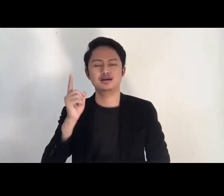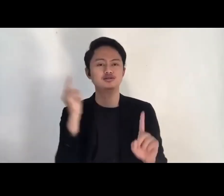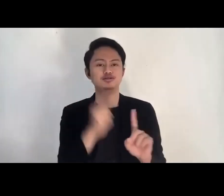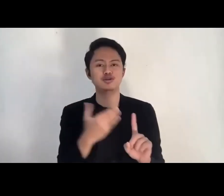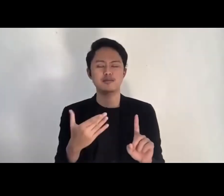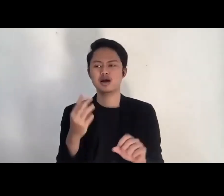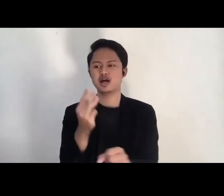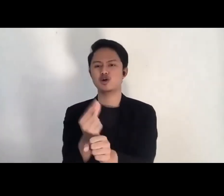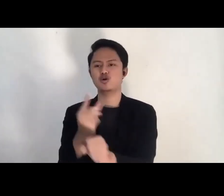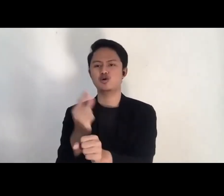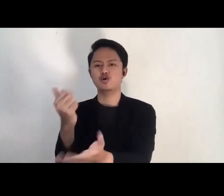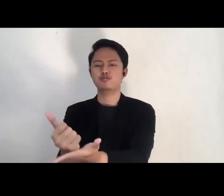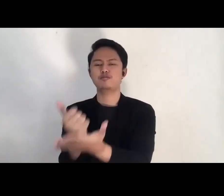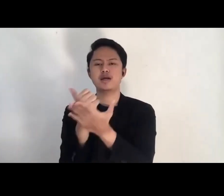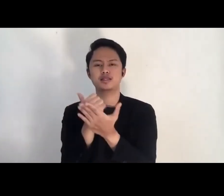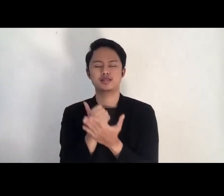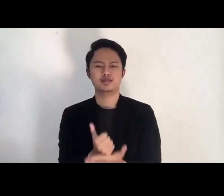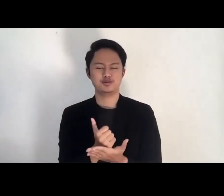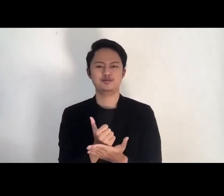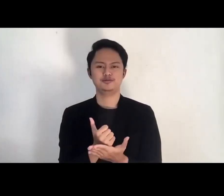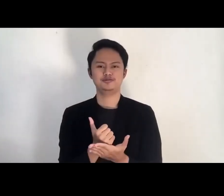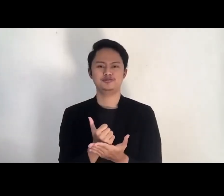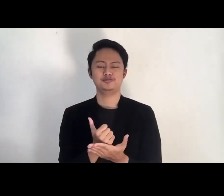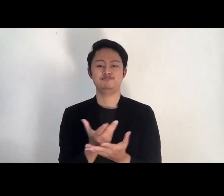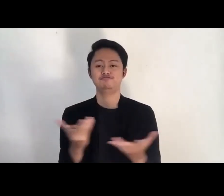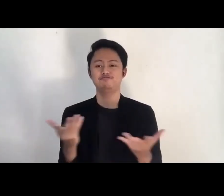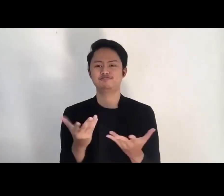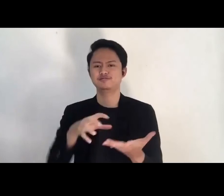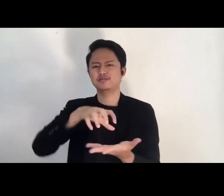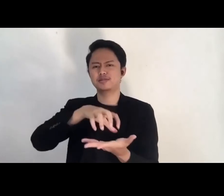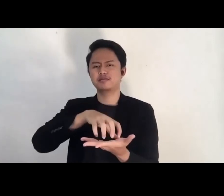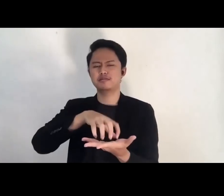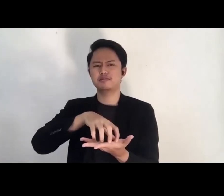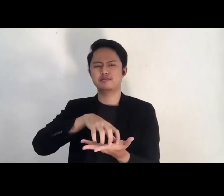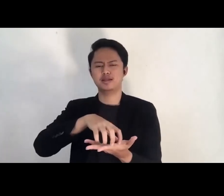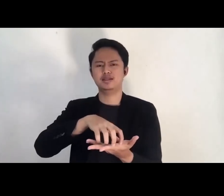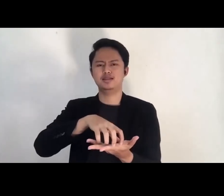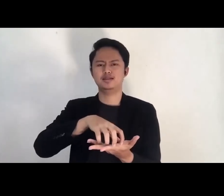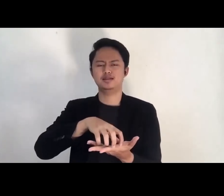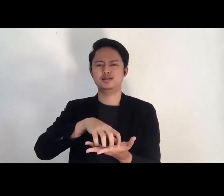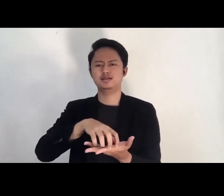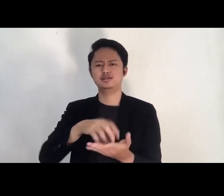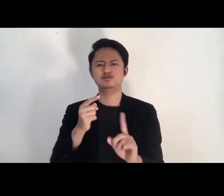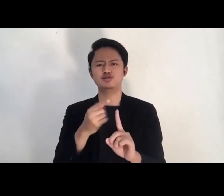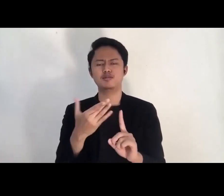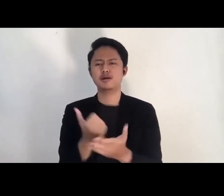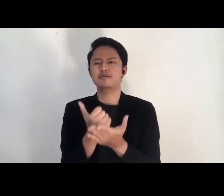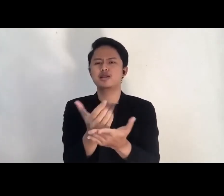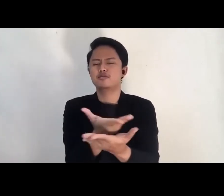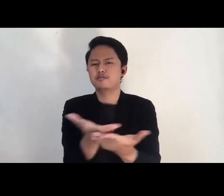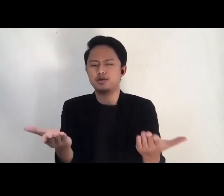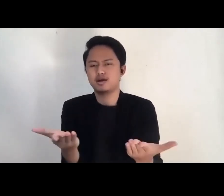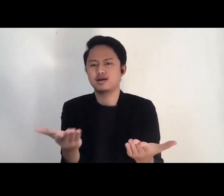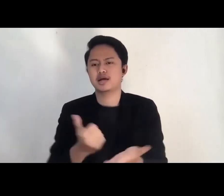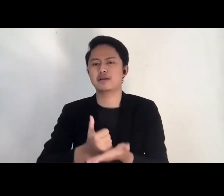guru sebagai ujung tombak pelaku pendidikan di wilayah dengan membantu mereka menyusun